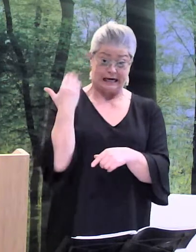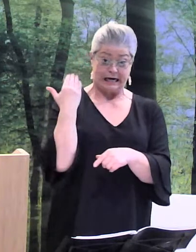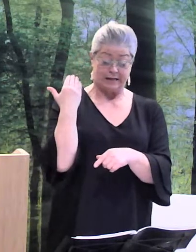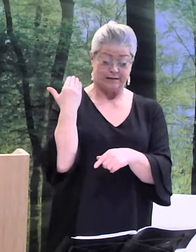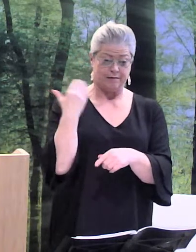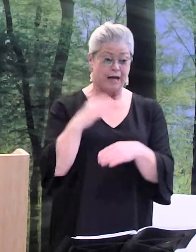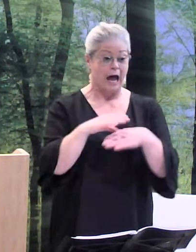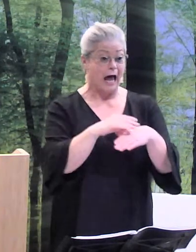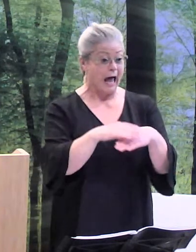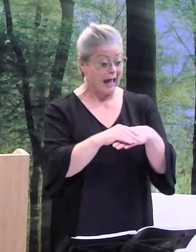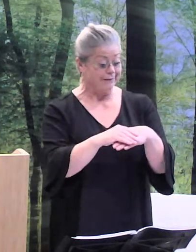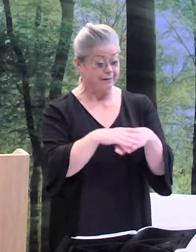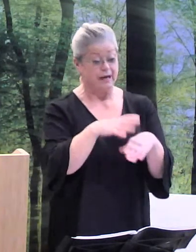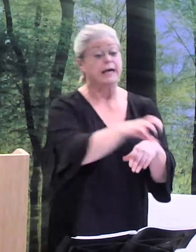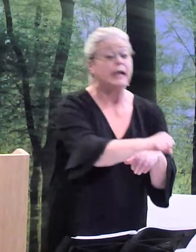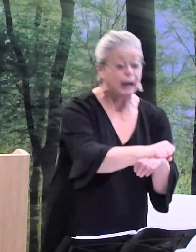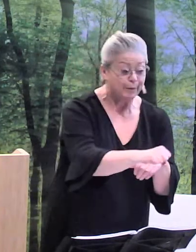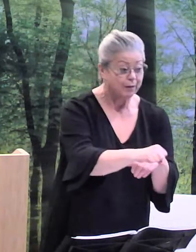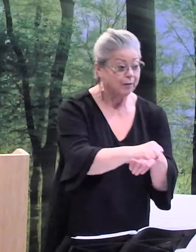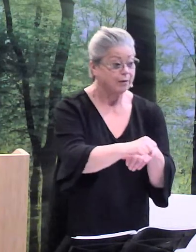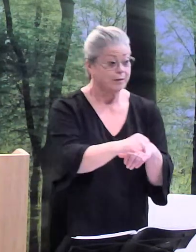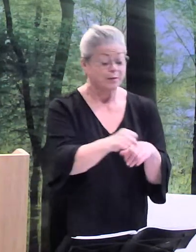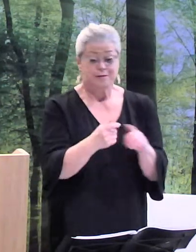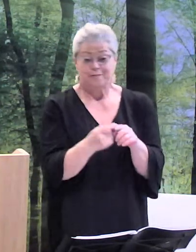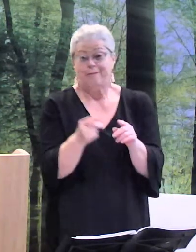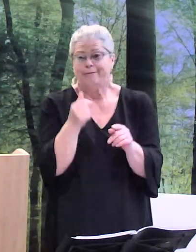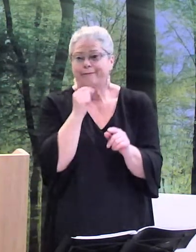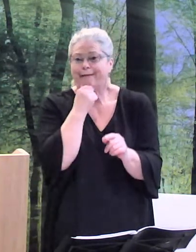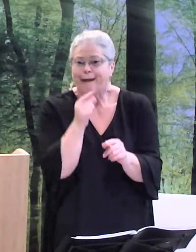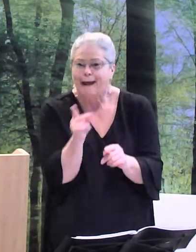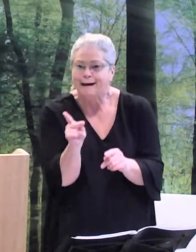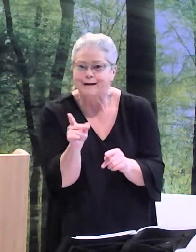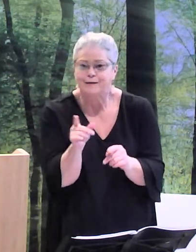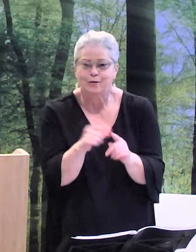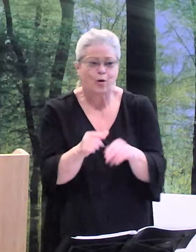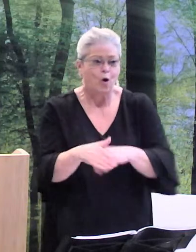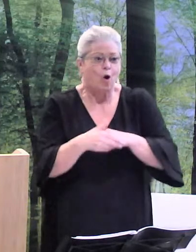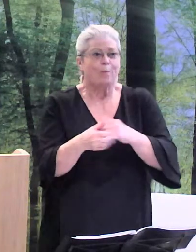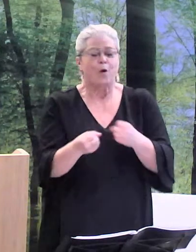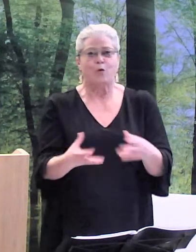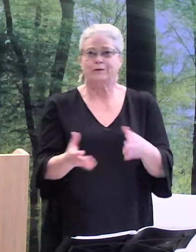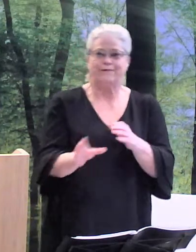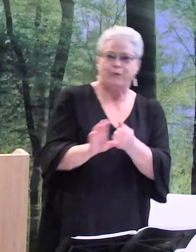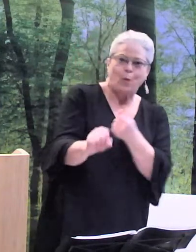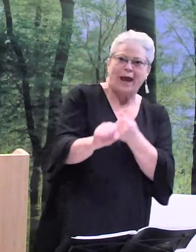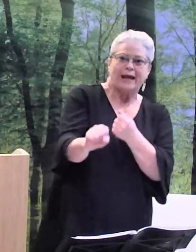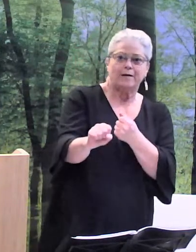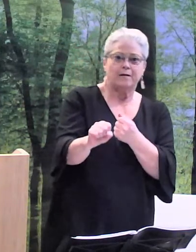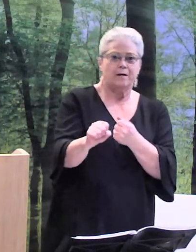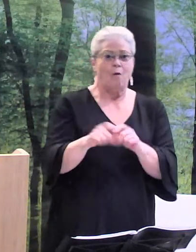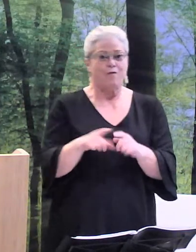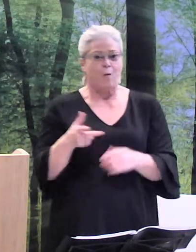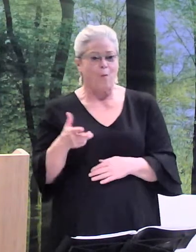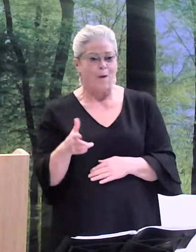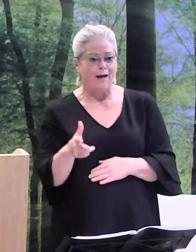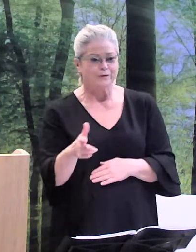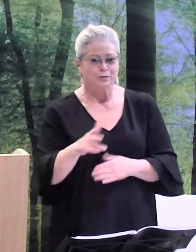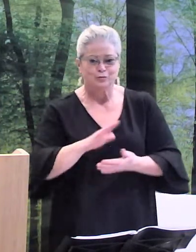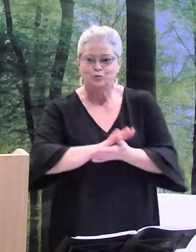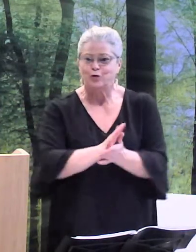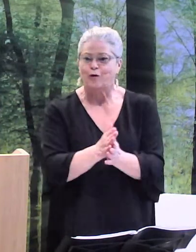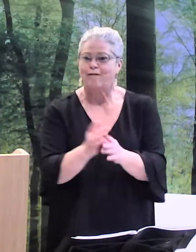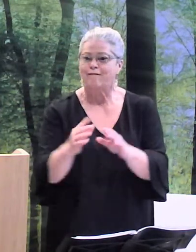de hand waar je naar greep, bij kleinigheden en hulpeloos verweer of wandelend in het druk